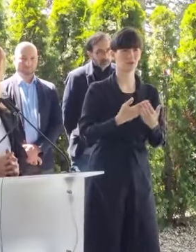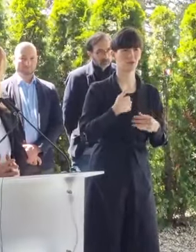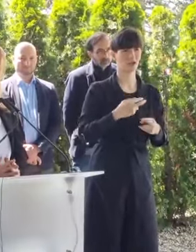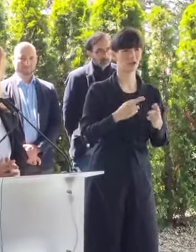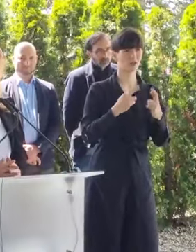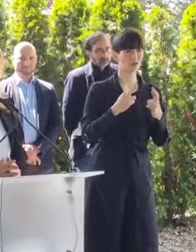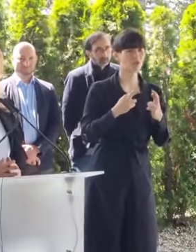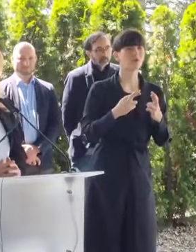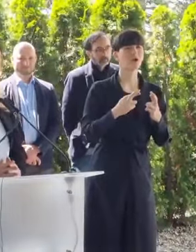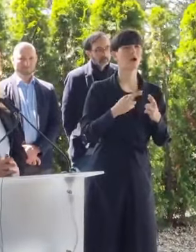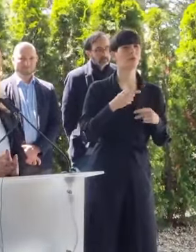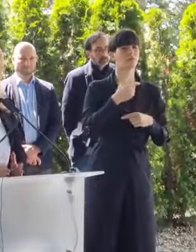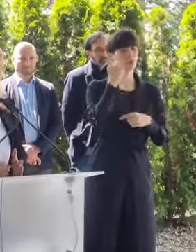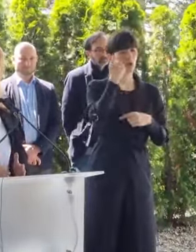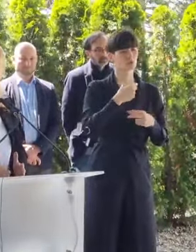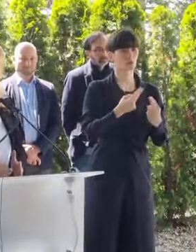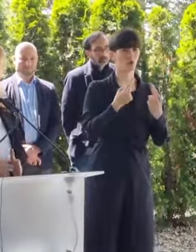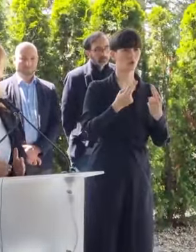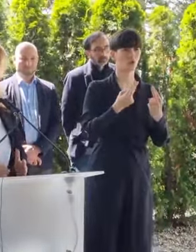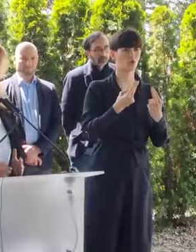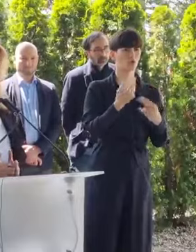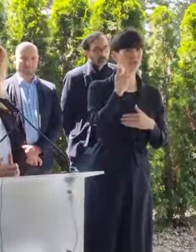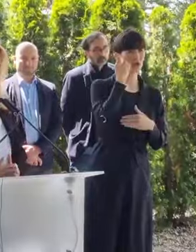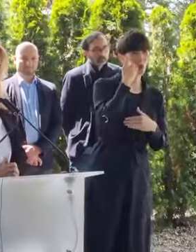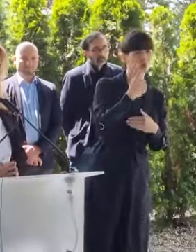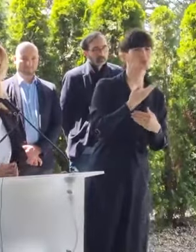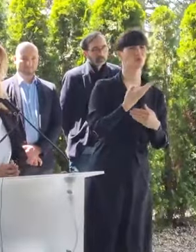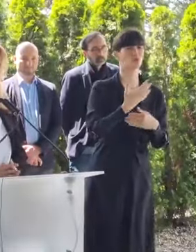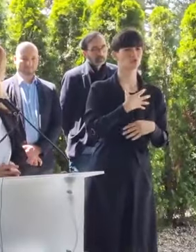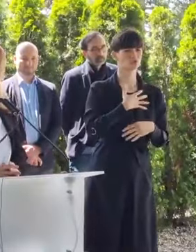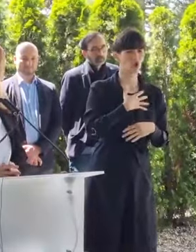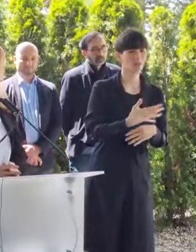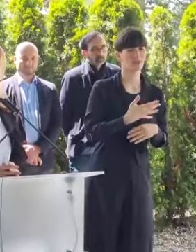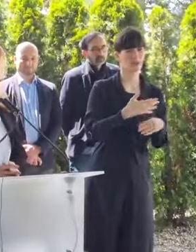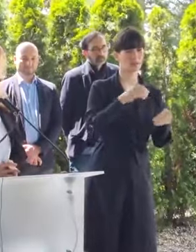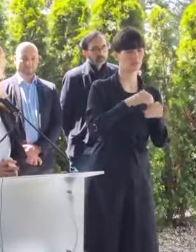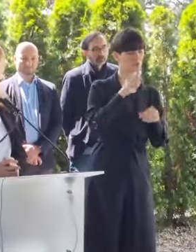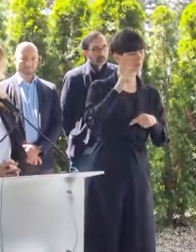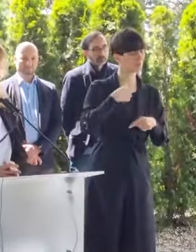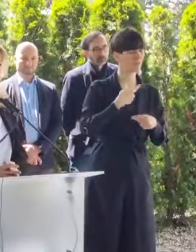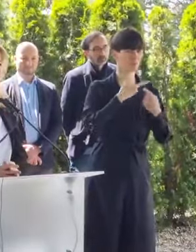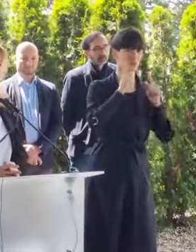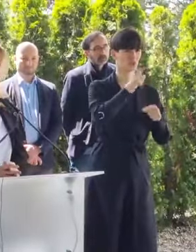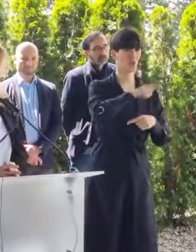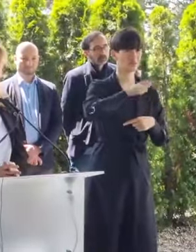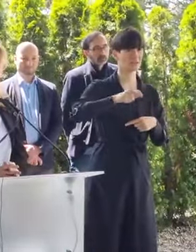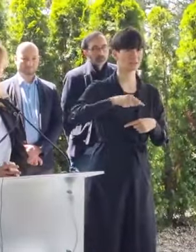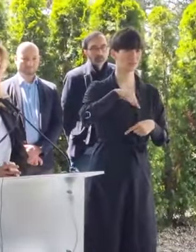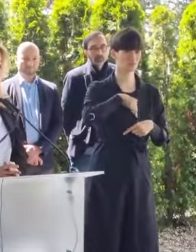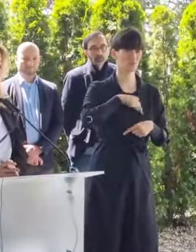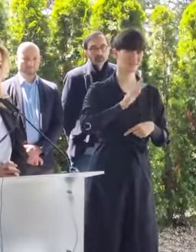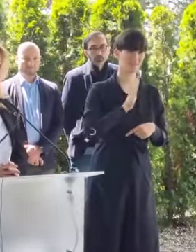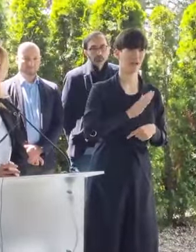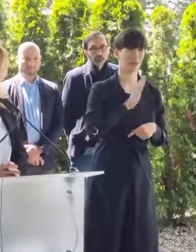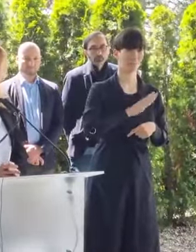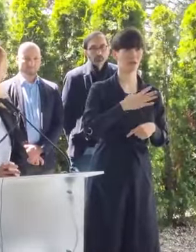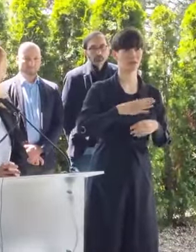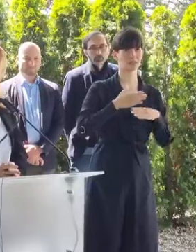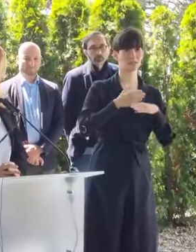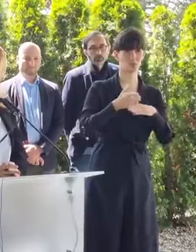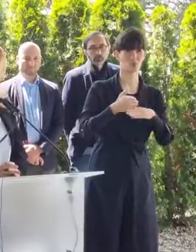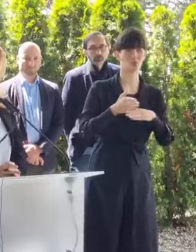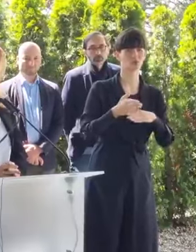ľudskosť, solidaritu, ktorú masívna väčšina ľudí na Slovensku preukázala, že tá tu stále je. A aj to, že som prijala